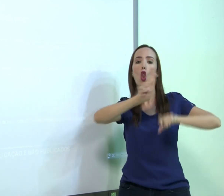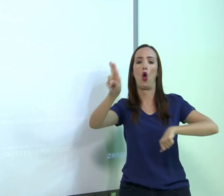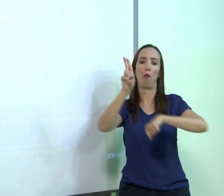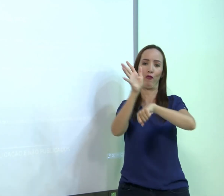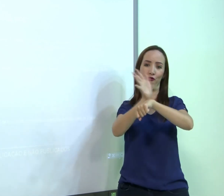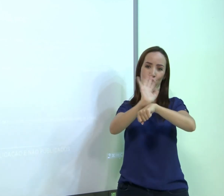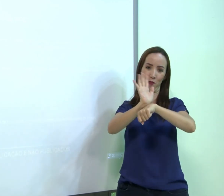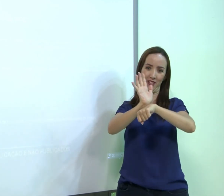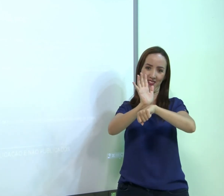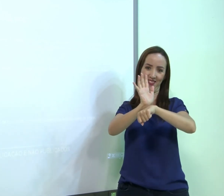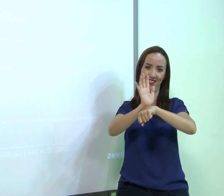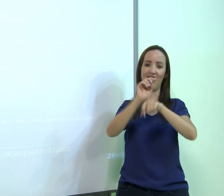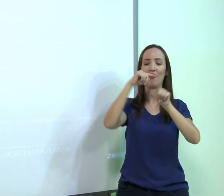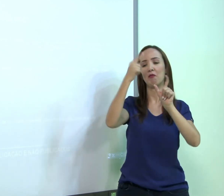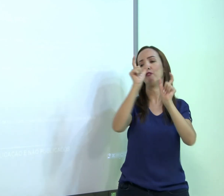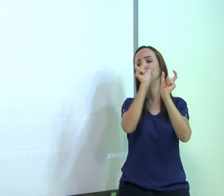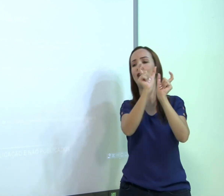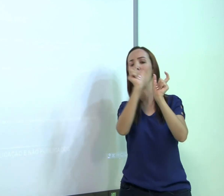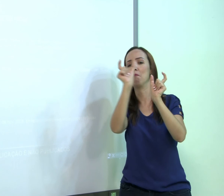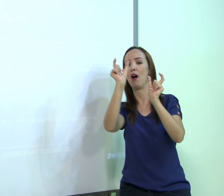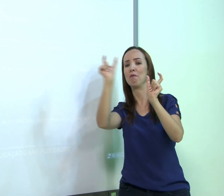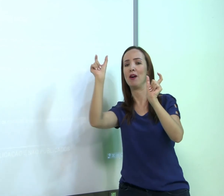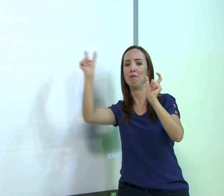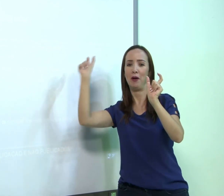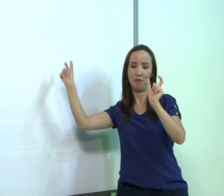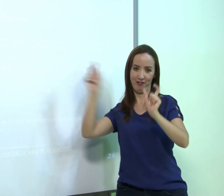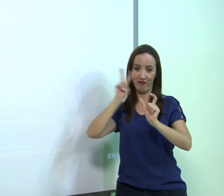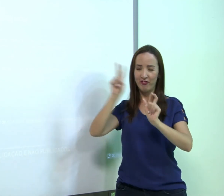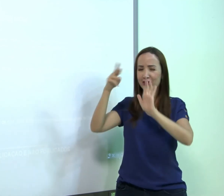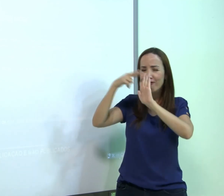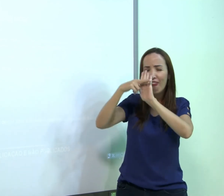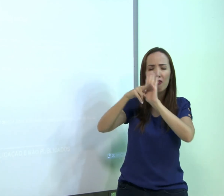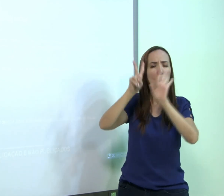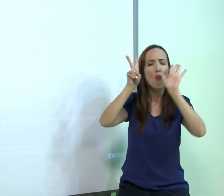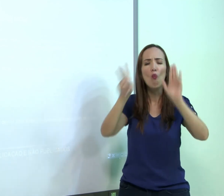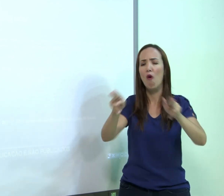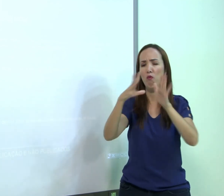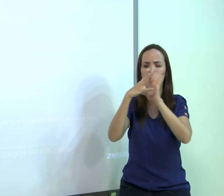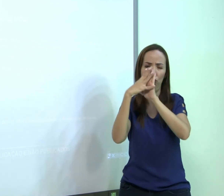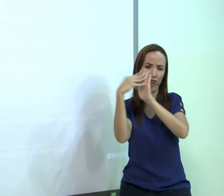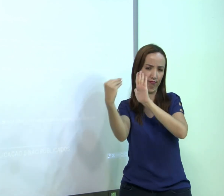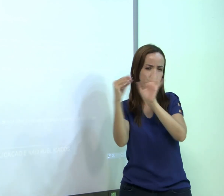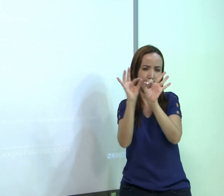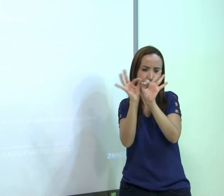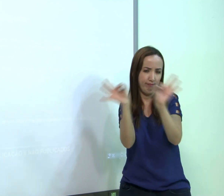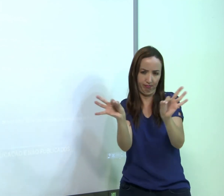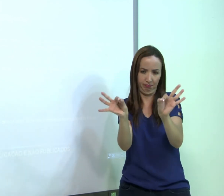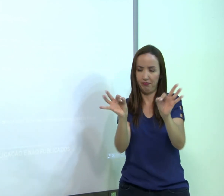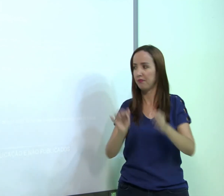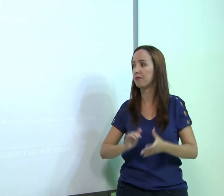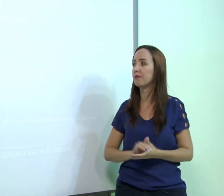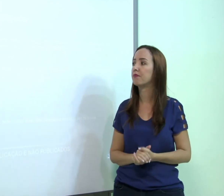Primeiramente, coloca-se o nome do vídeo e depois as informações. Então, essa é uma norma que deve ser seguida.